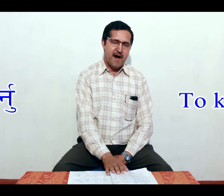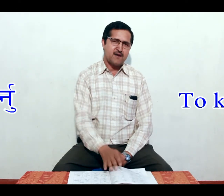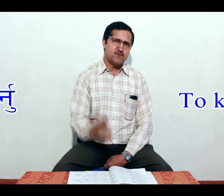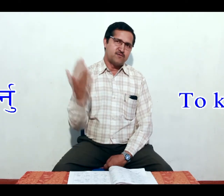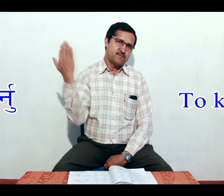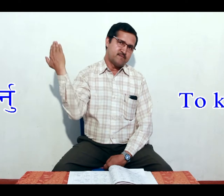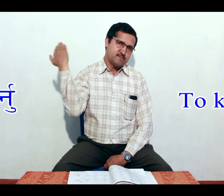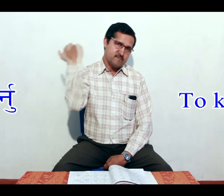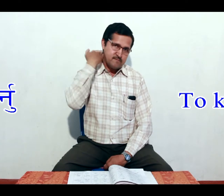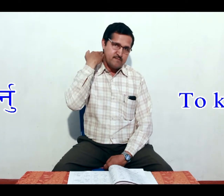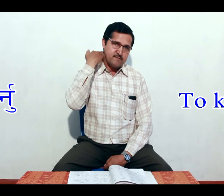मार्नु,